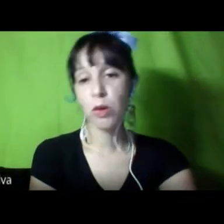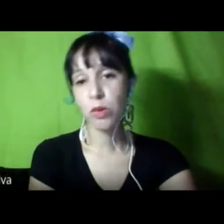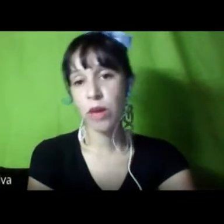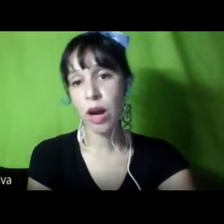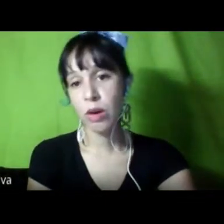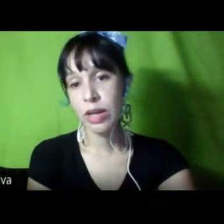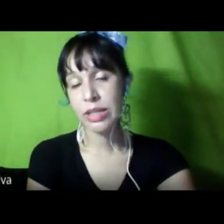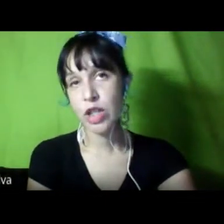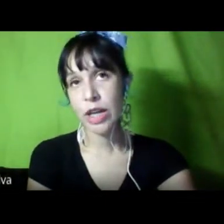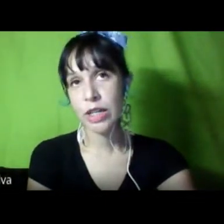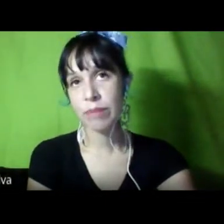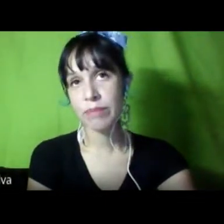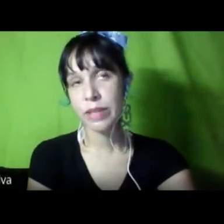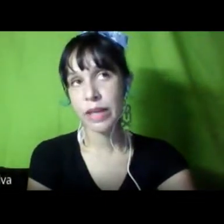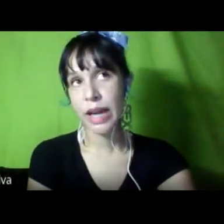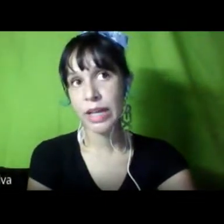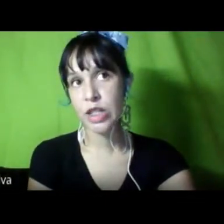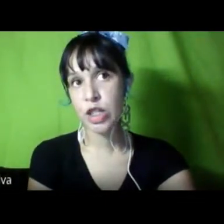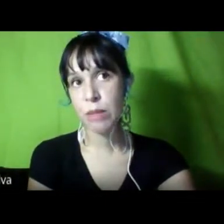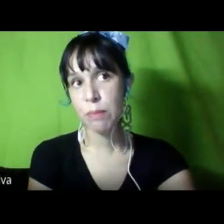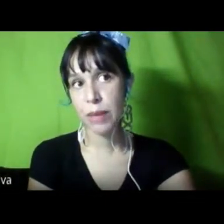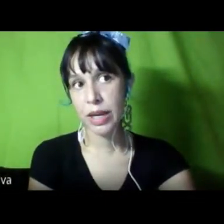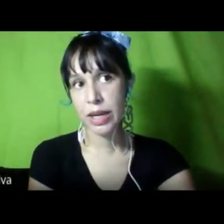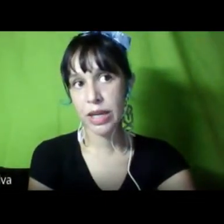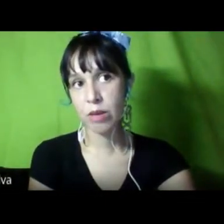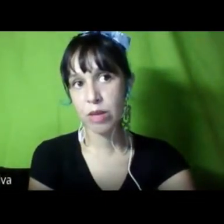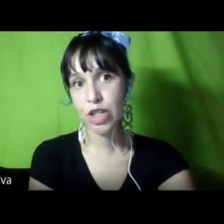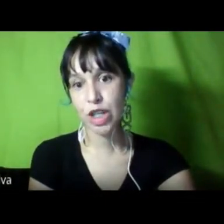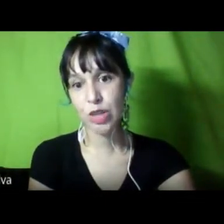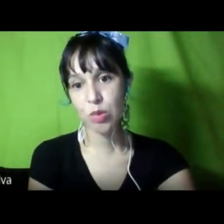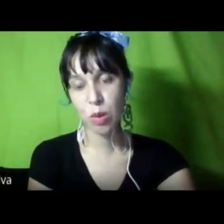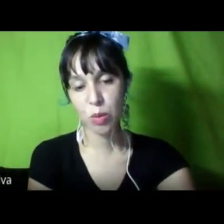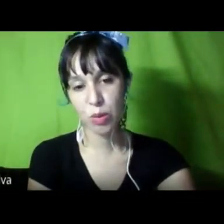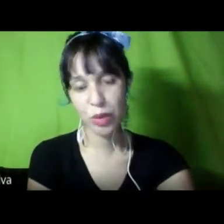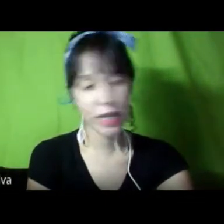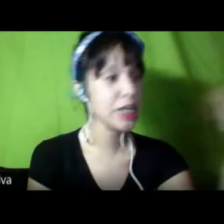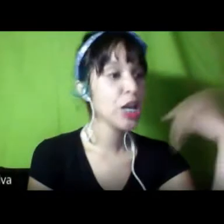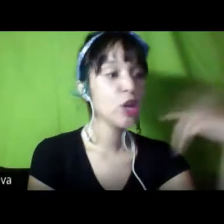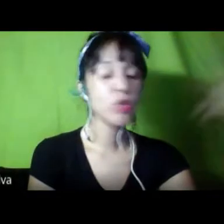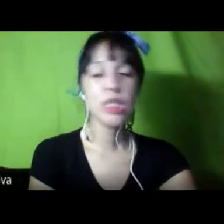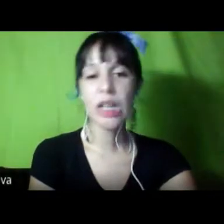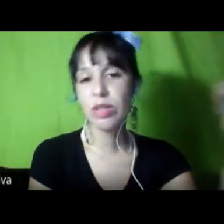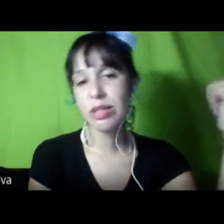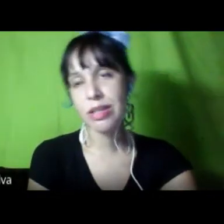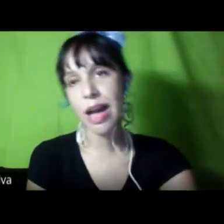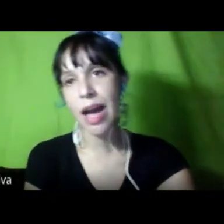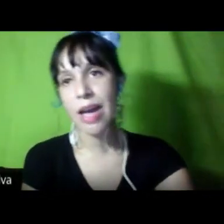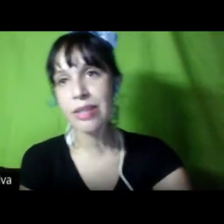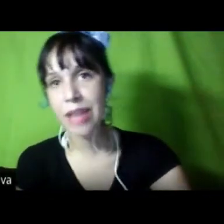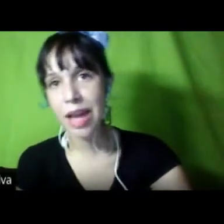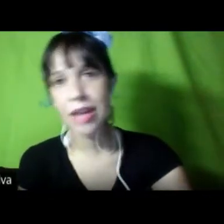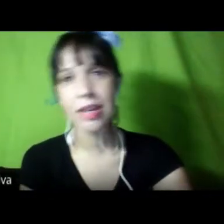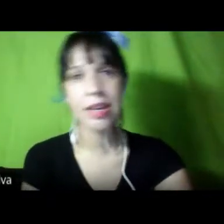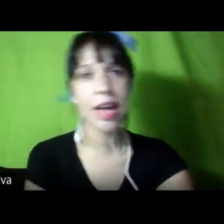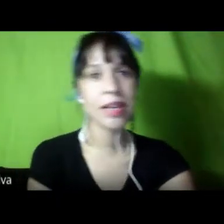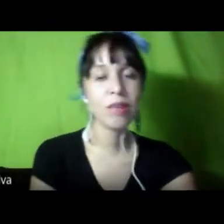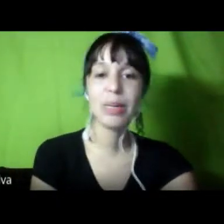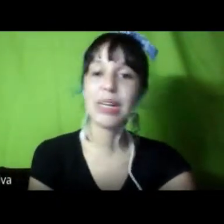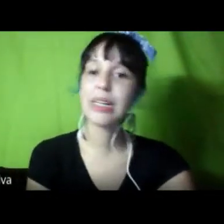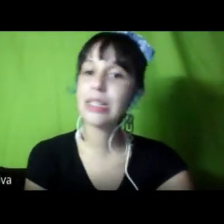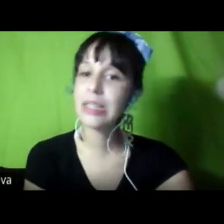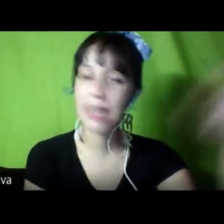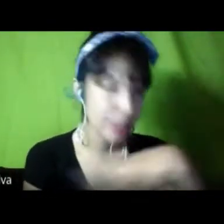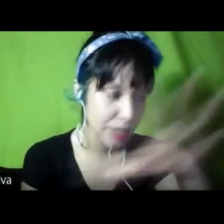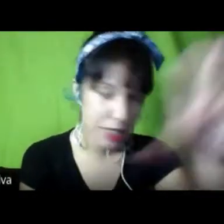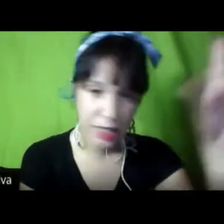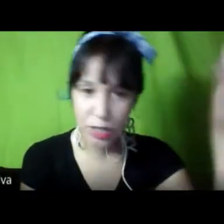Em Portugal, existe a LGP, Língua Gestual Portuguesa. Nos Estados Unidos, a ASL, que é a Língua